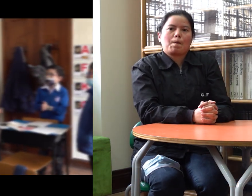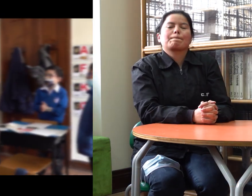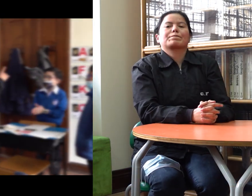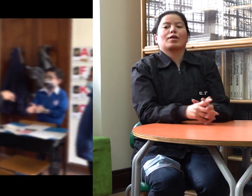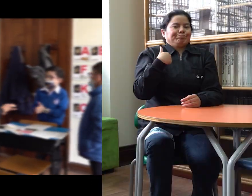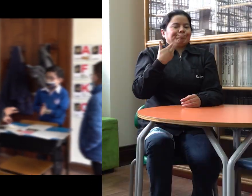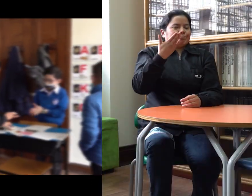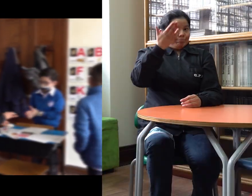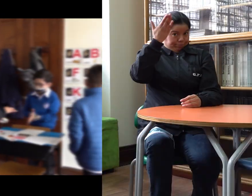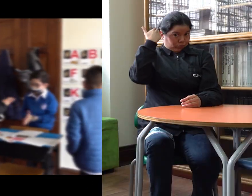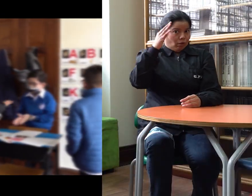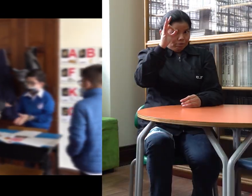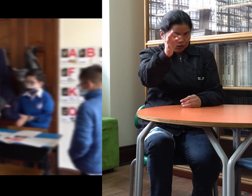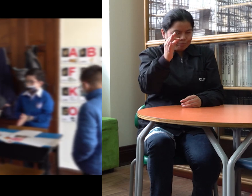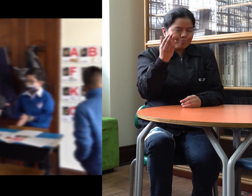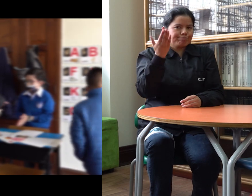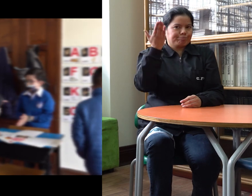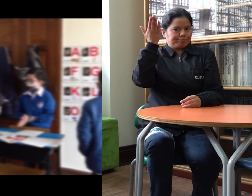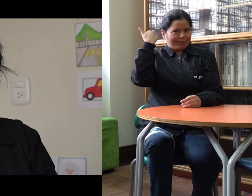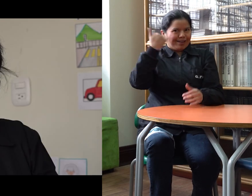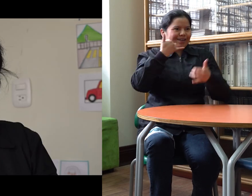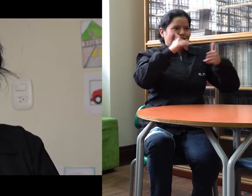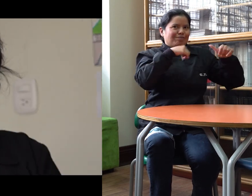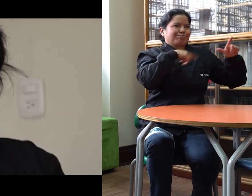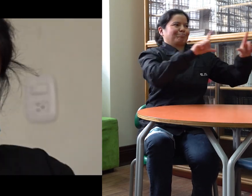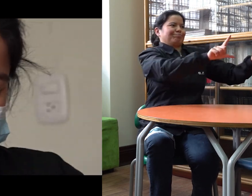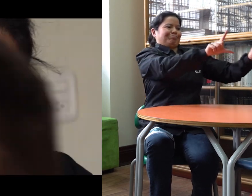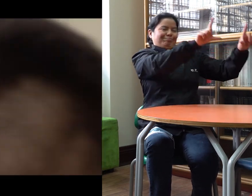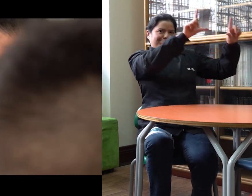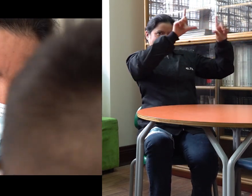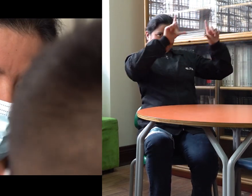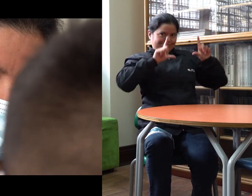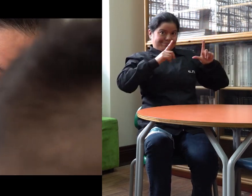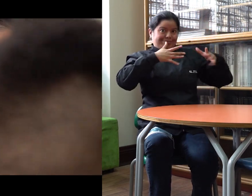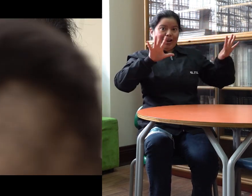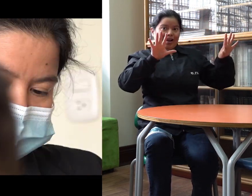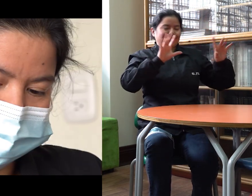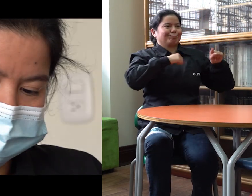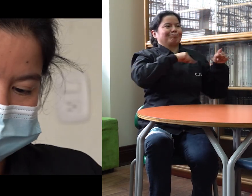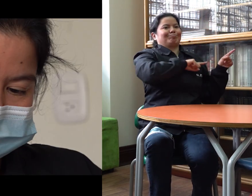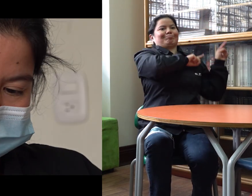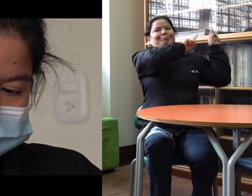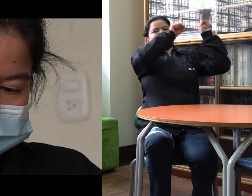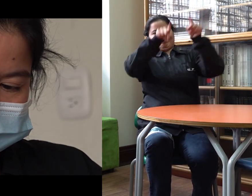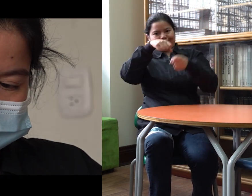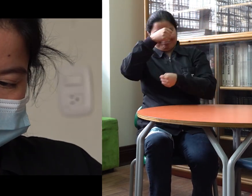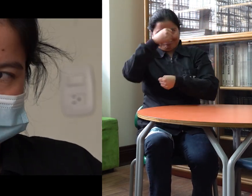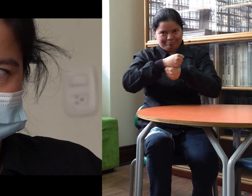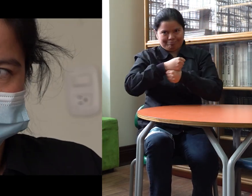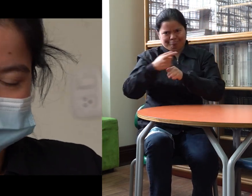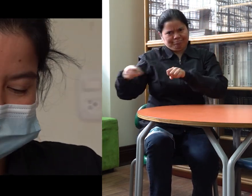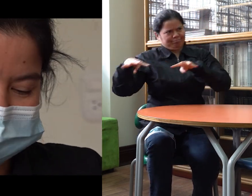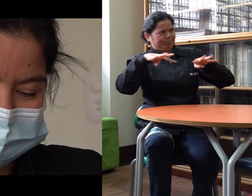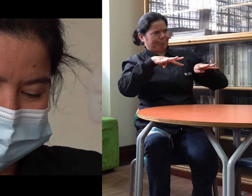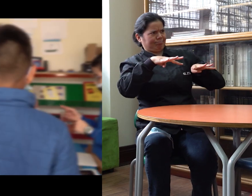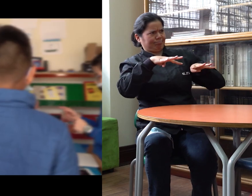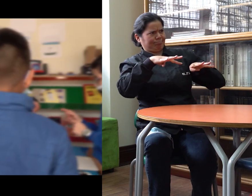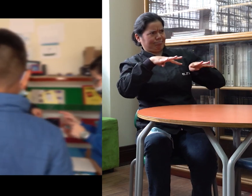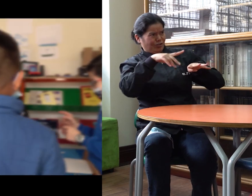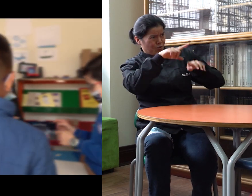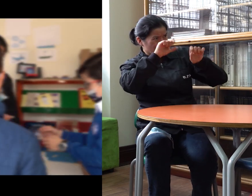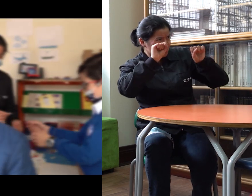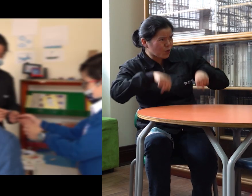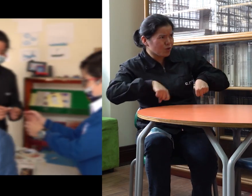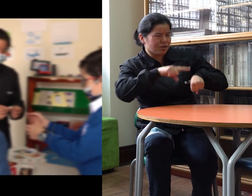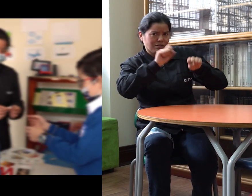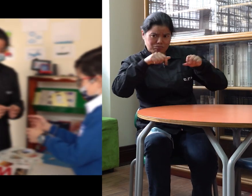Al terminar mis estudios en la universidad, de inmediato me presenté a trabajar en esta institución. Y pues, muchas